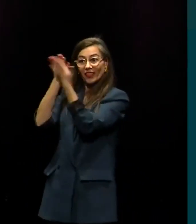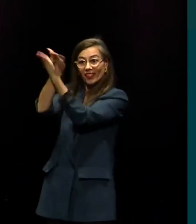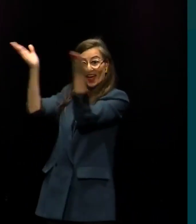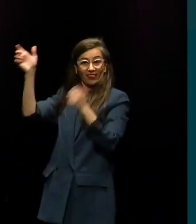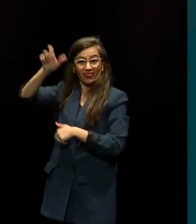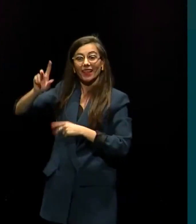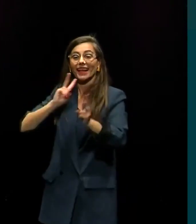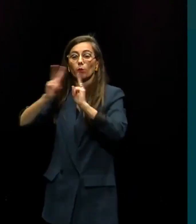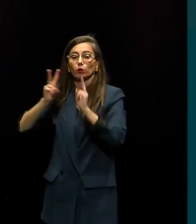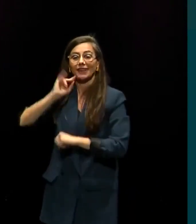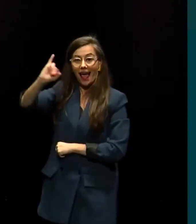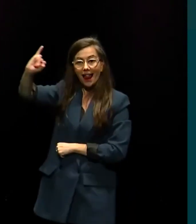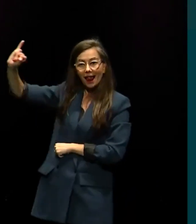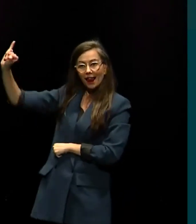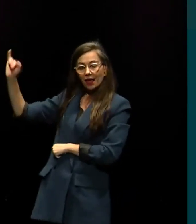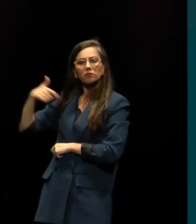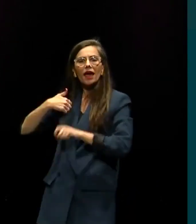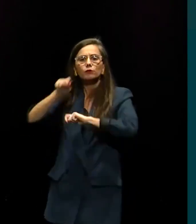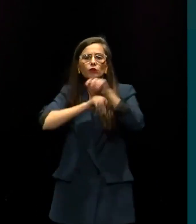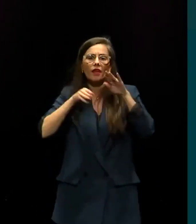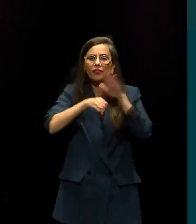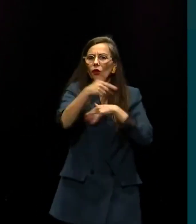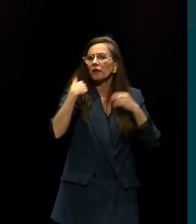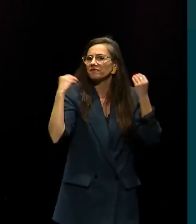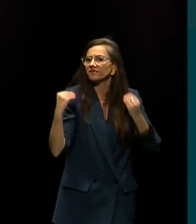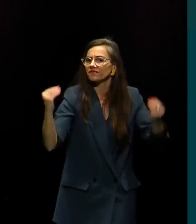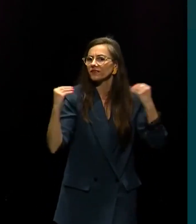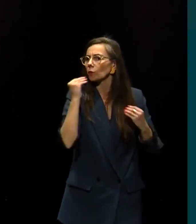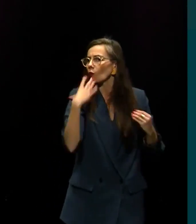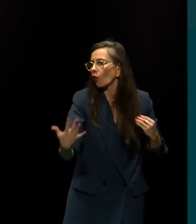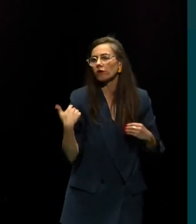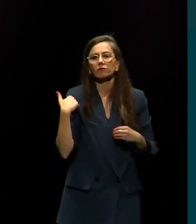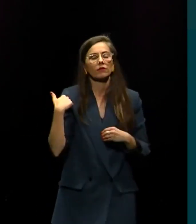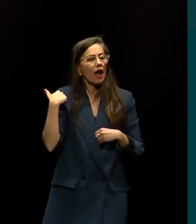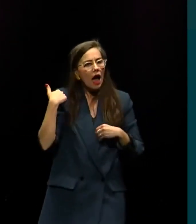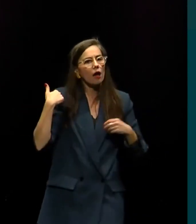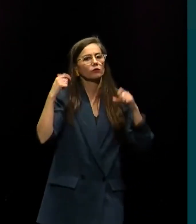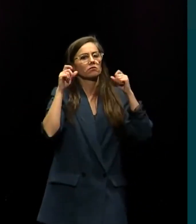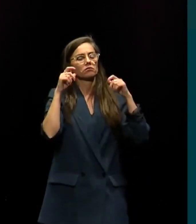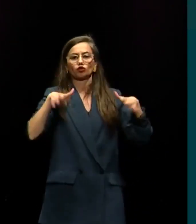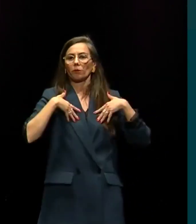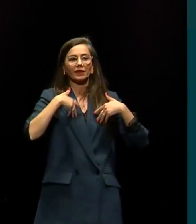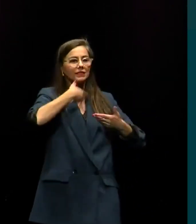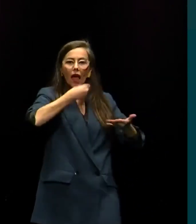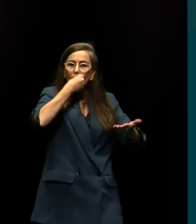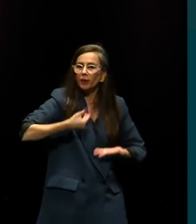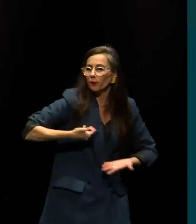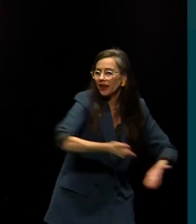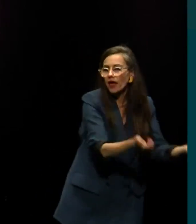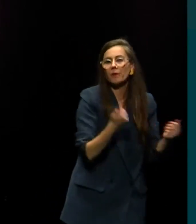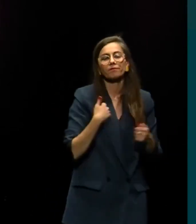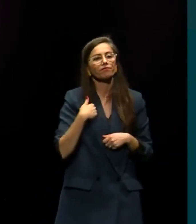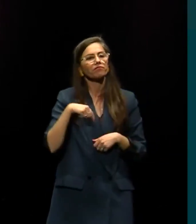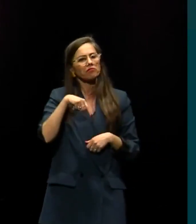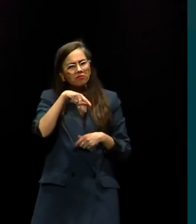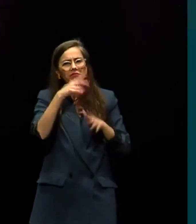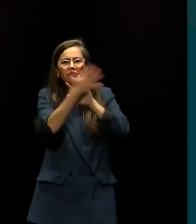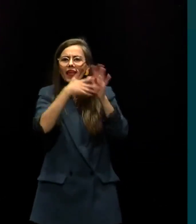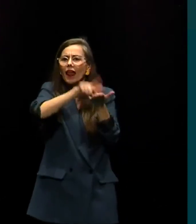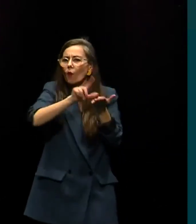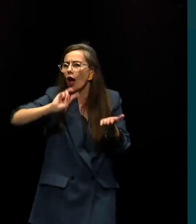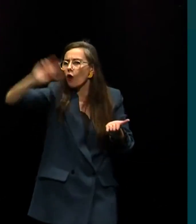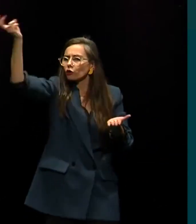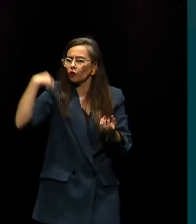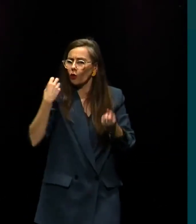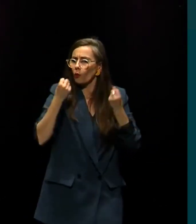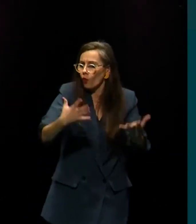reflexionar, porque ya no solo por parte de las personas sordas, sino también por parte de las personas oyentes, entienden que